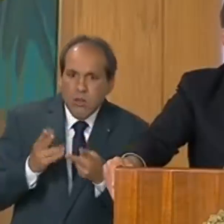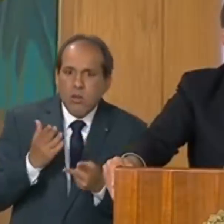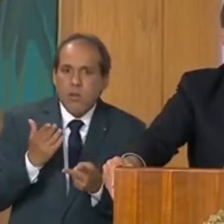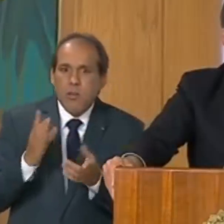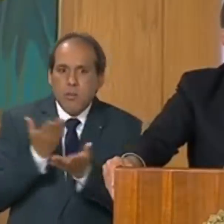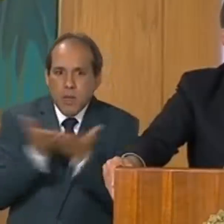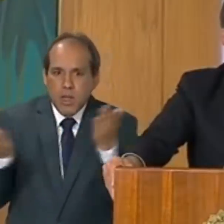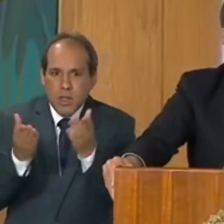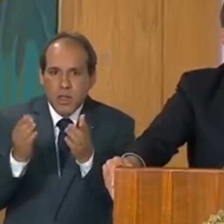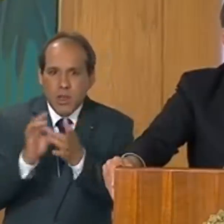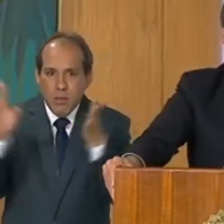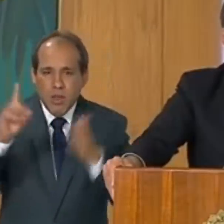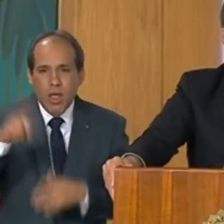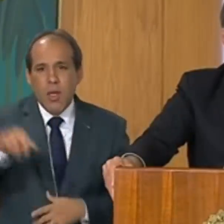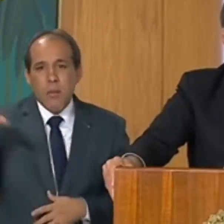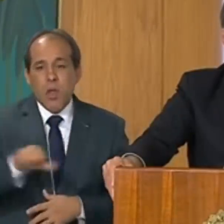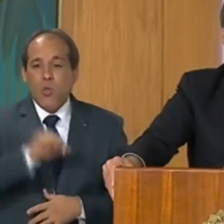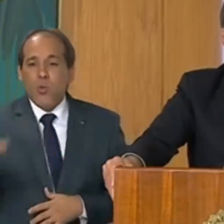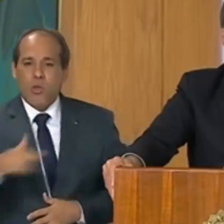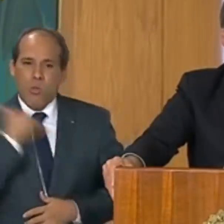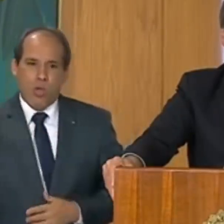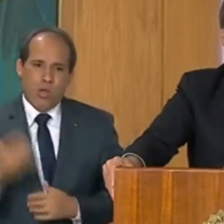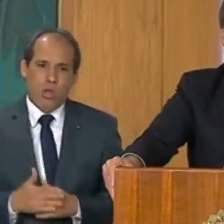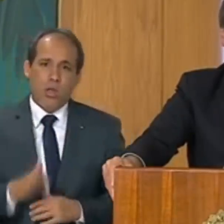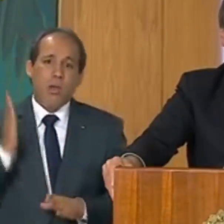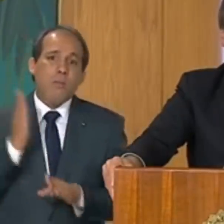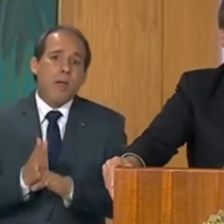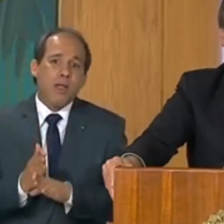pátria. Que destino que eu chegasse?